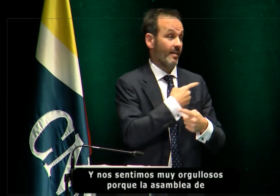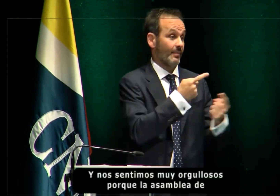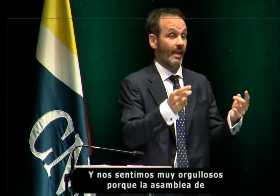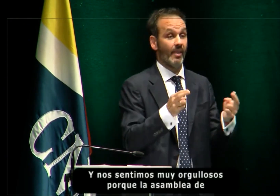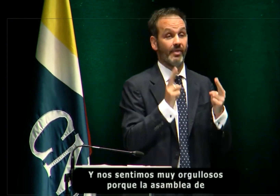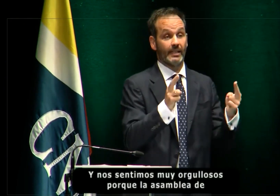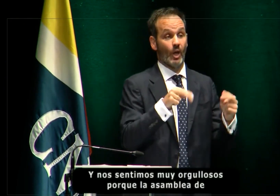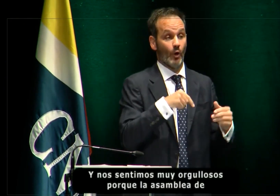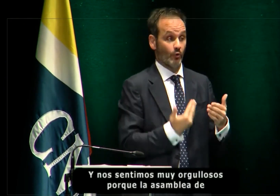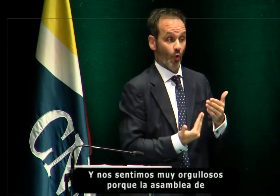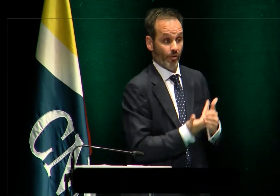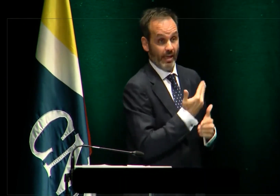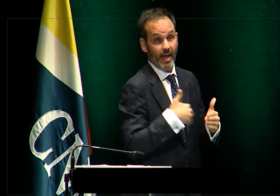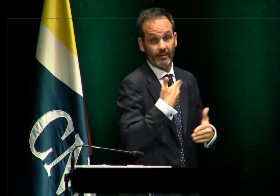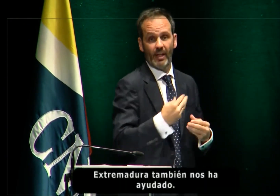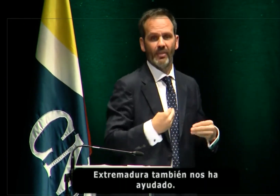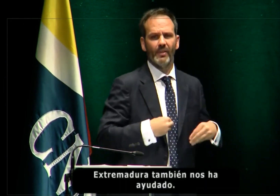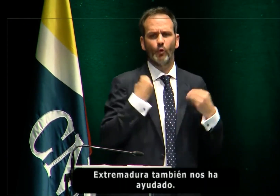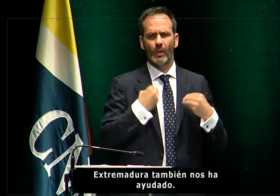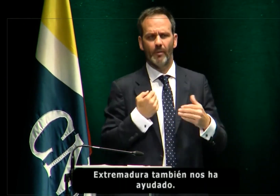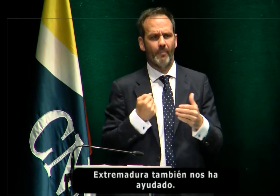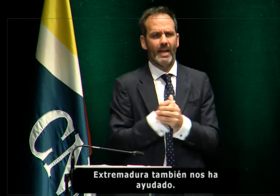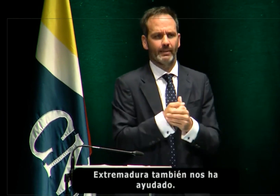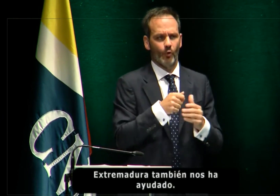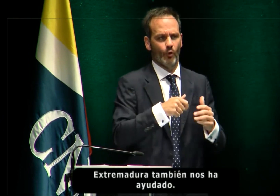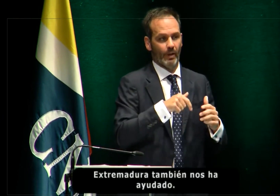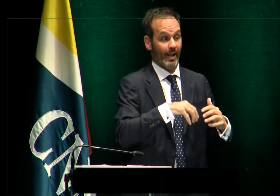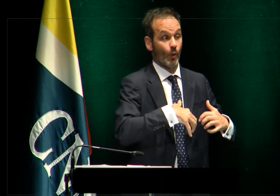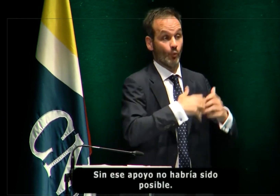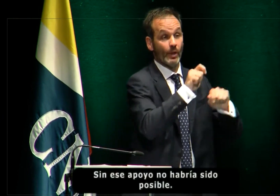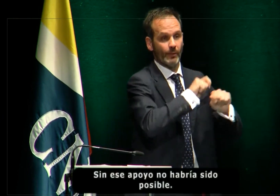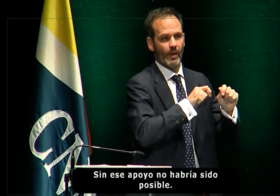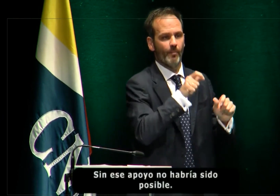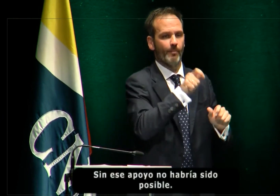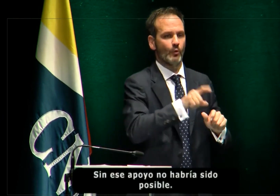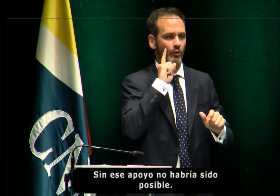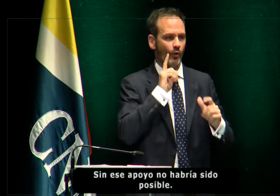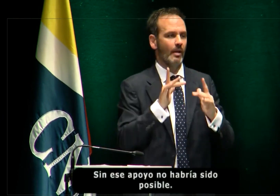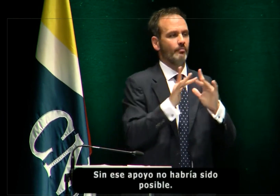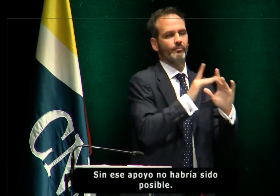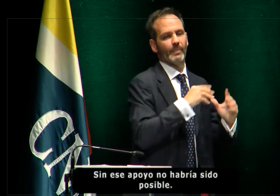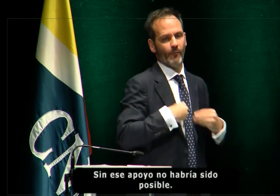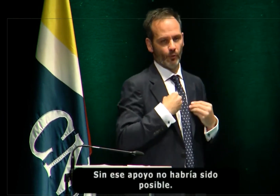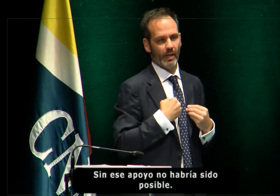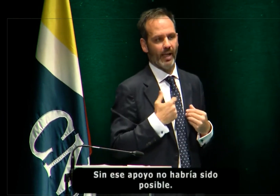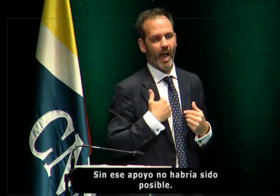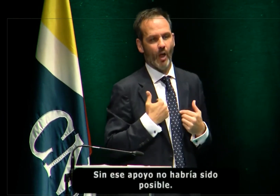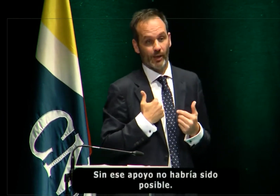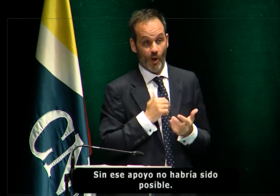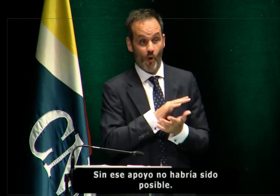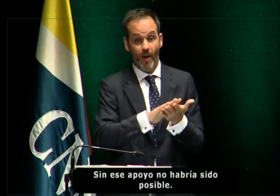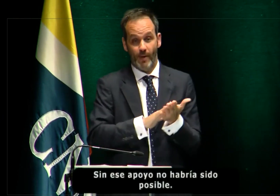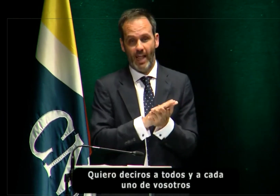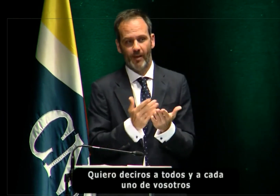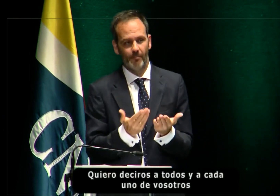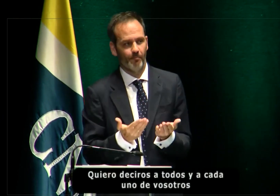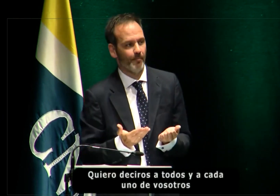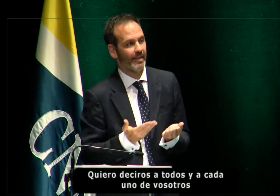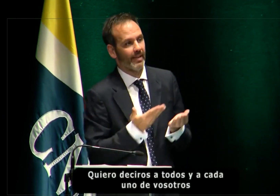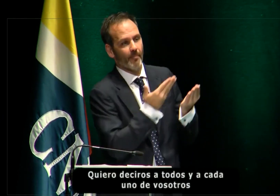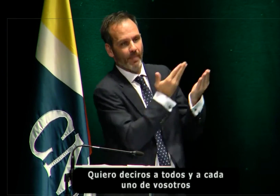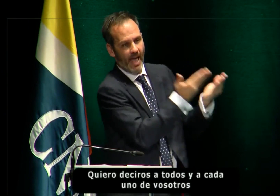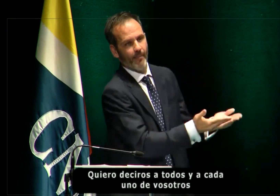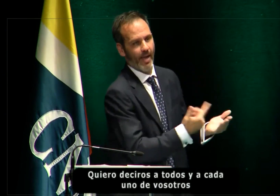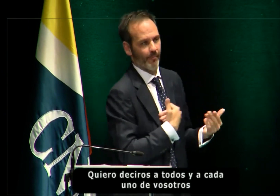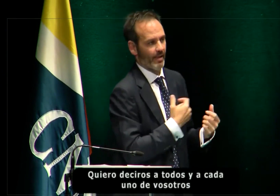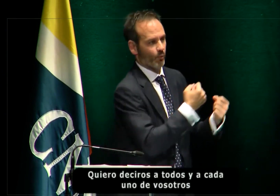Quiero deciros a todos y a cada uno de vosotros que estos días disfrutéis al máximo, disfrutar todo lo que hemos preparado, y quiero que disfrutéis